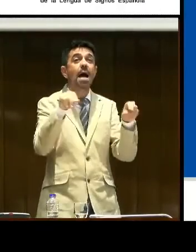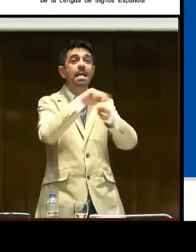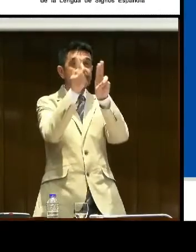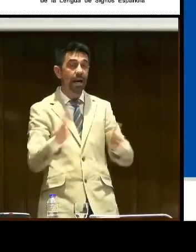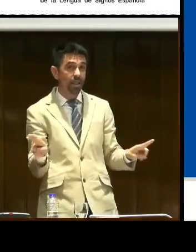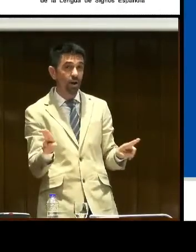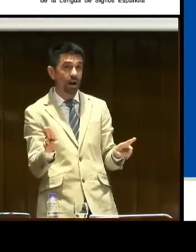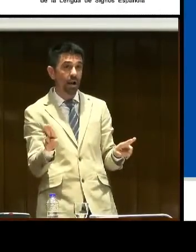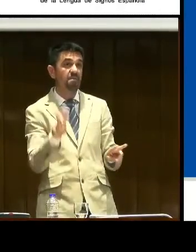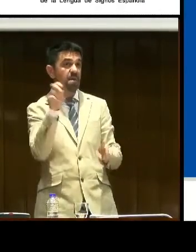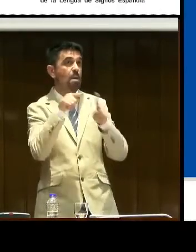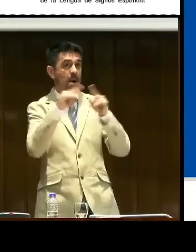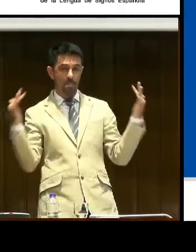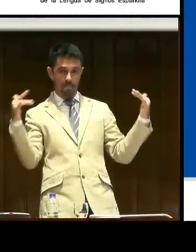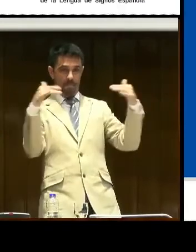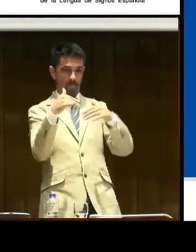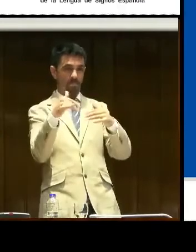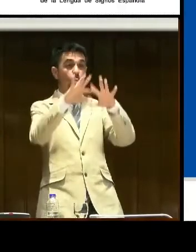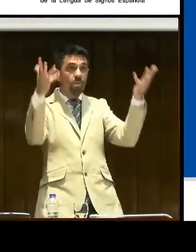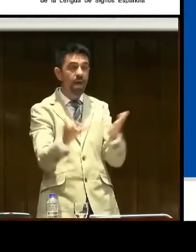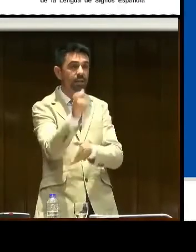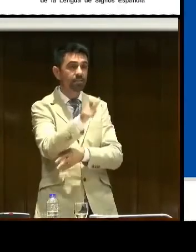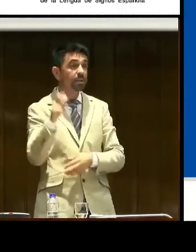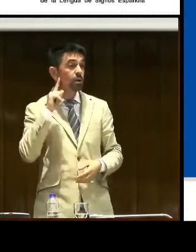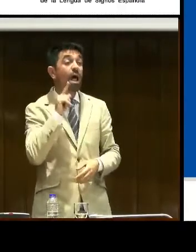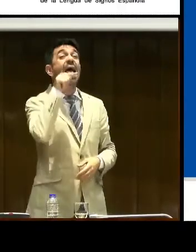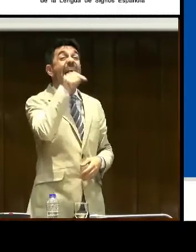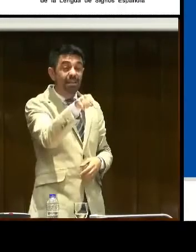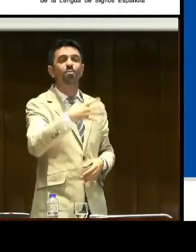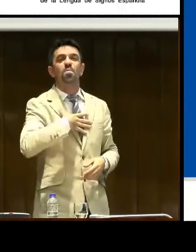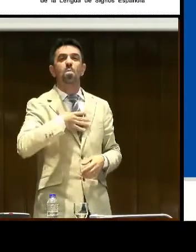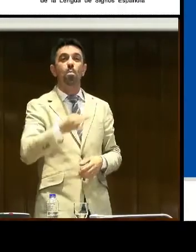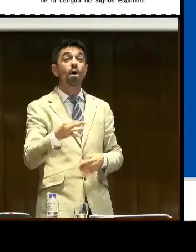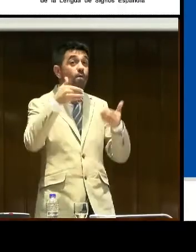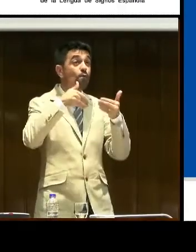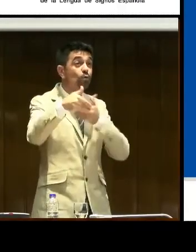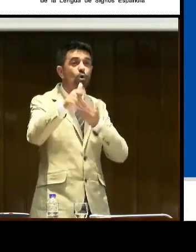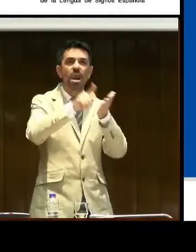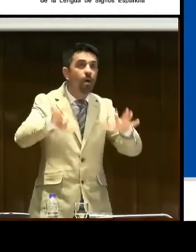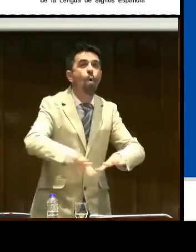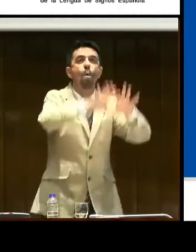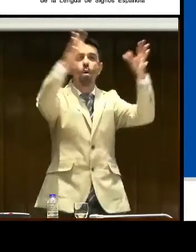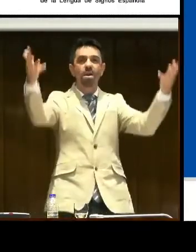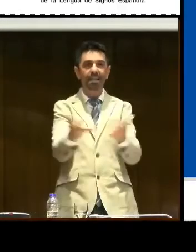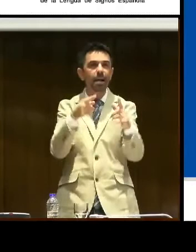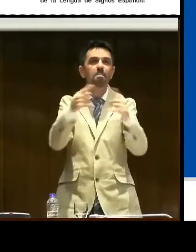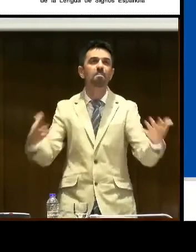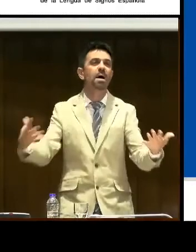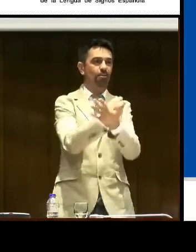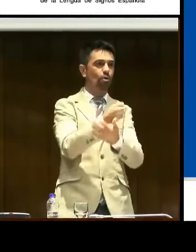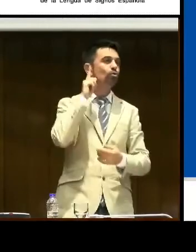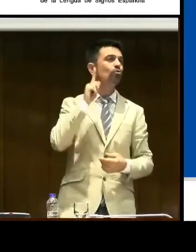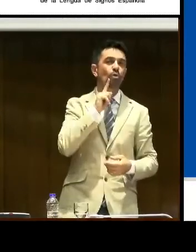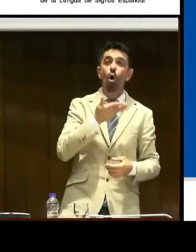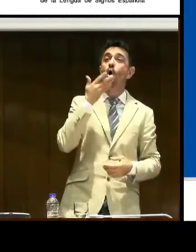se usa en los encuentros mundiales, pudiera llegar a ser la lengua universal del futuro.